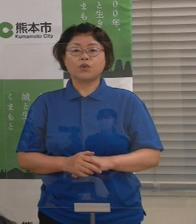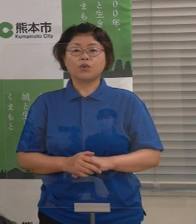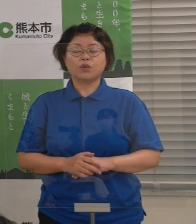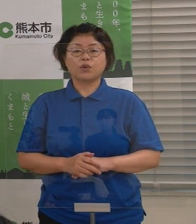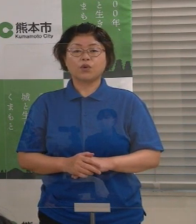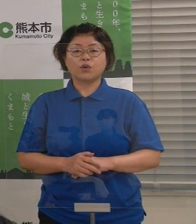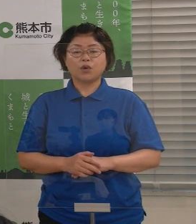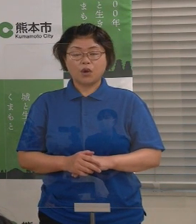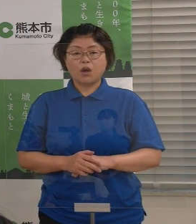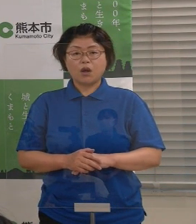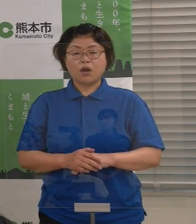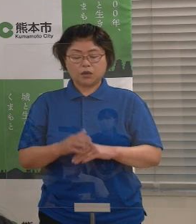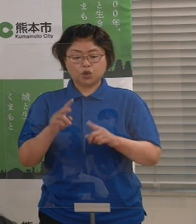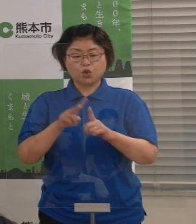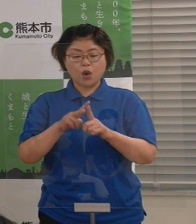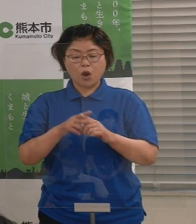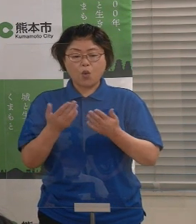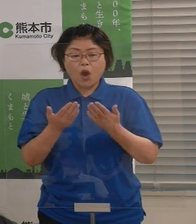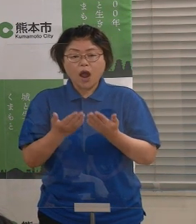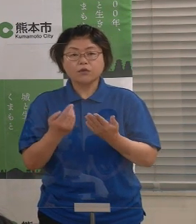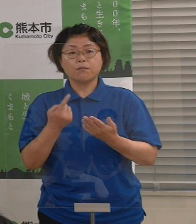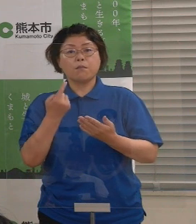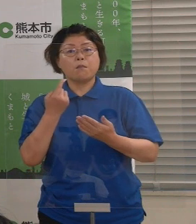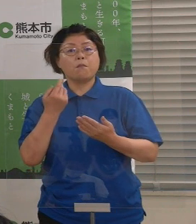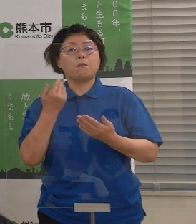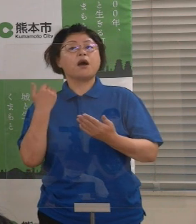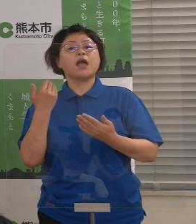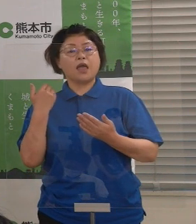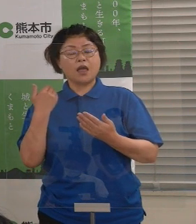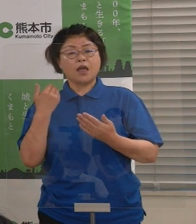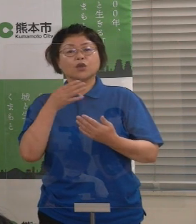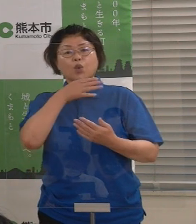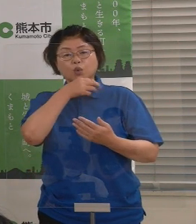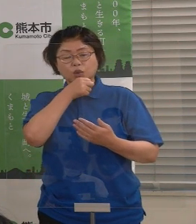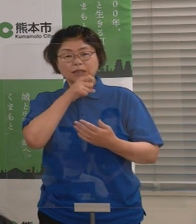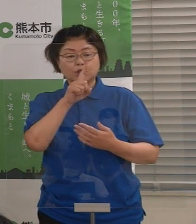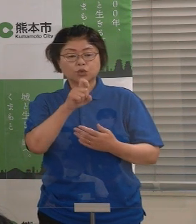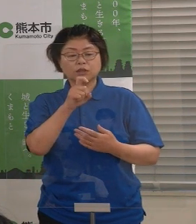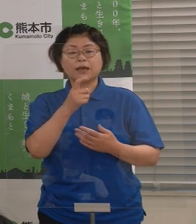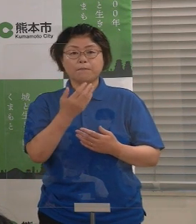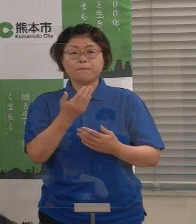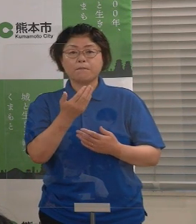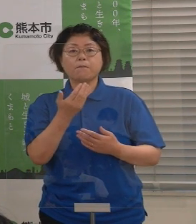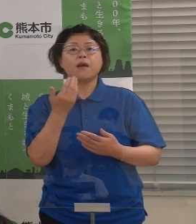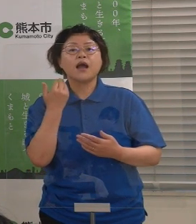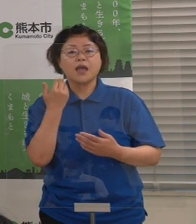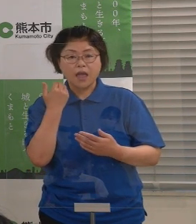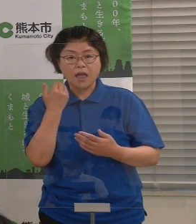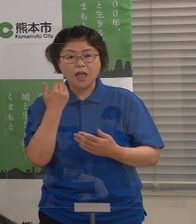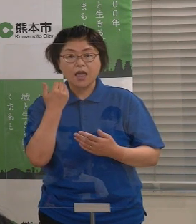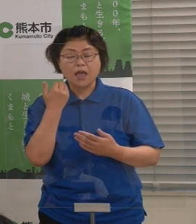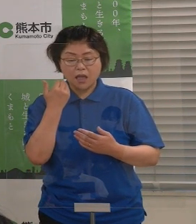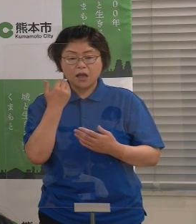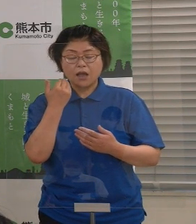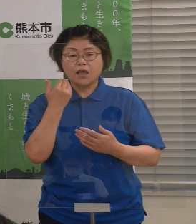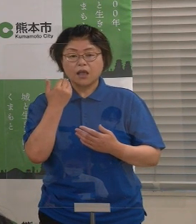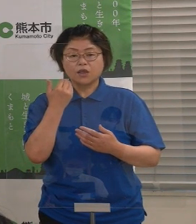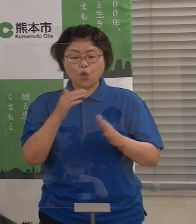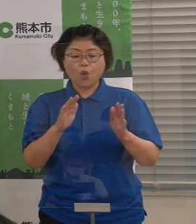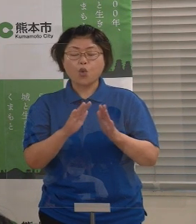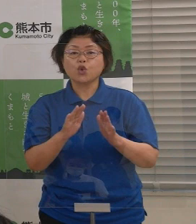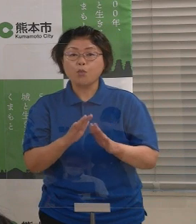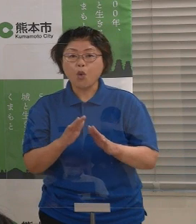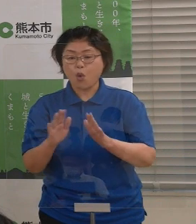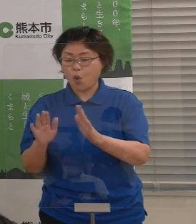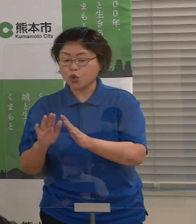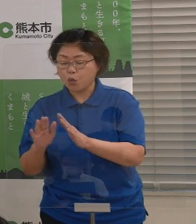未就学児の方と、 はい、 10歳未満の 人 の方、 はい、 小学